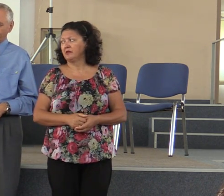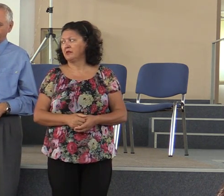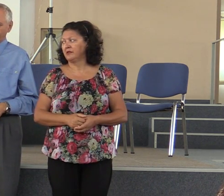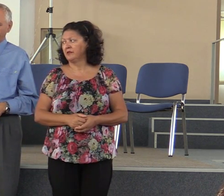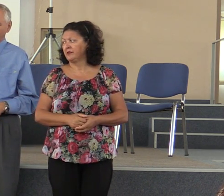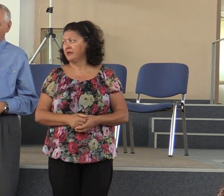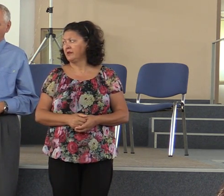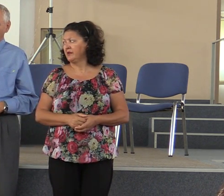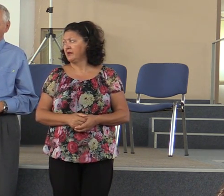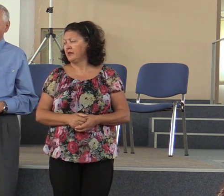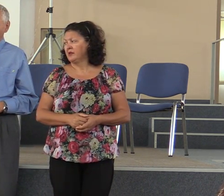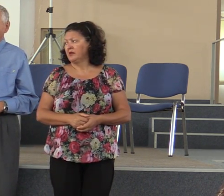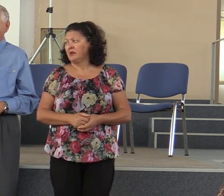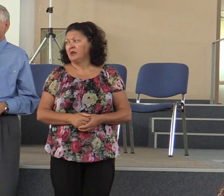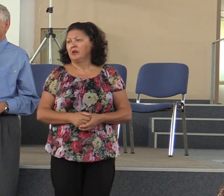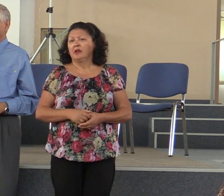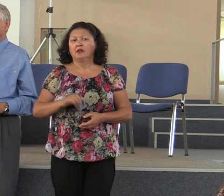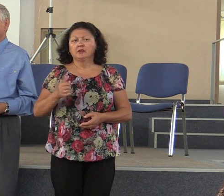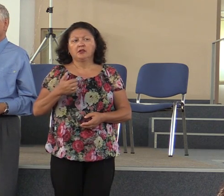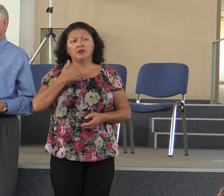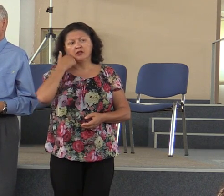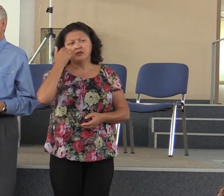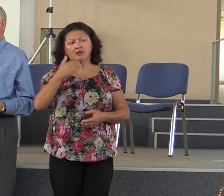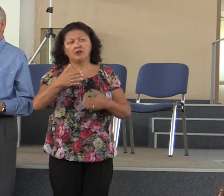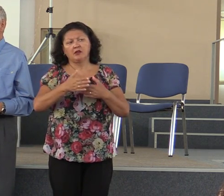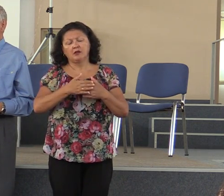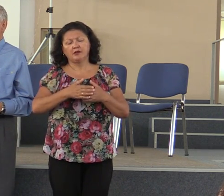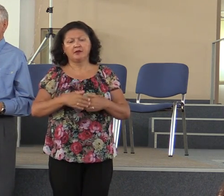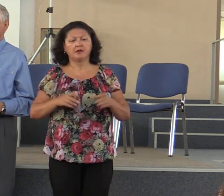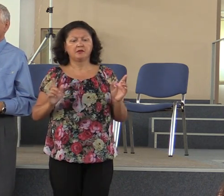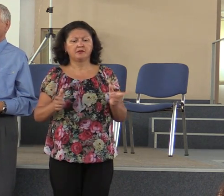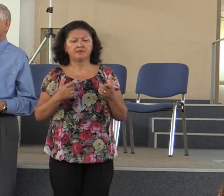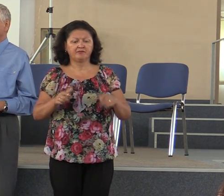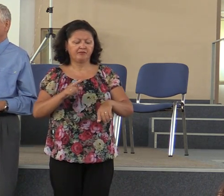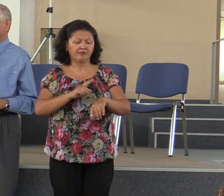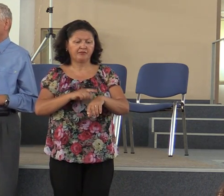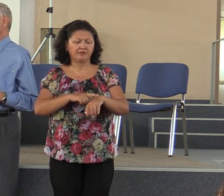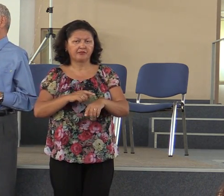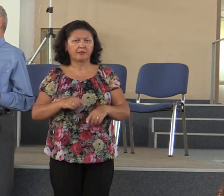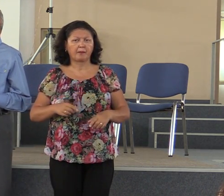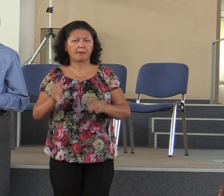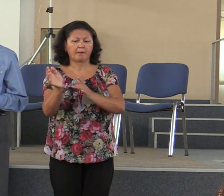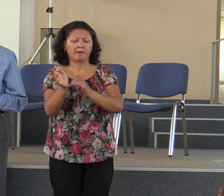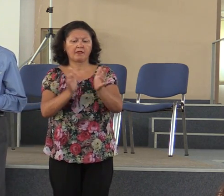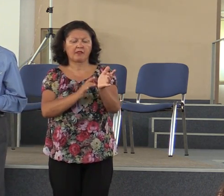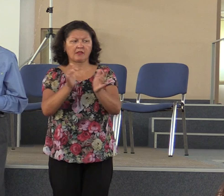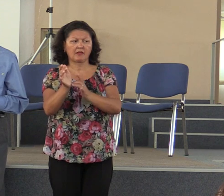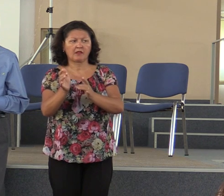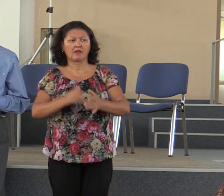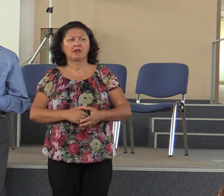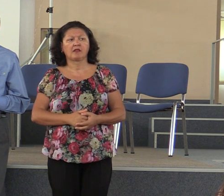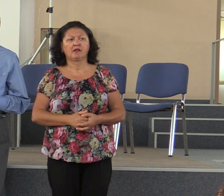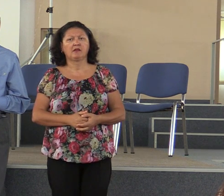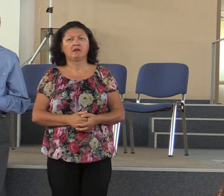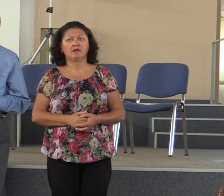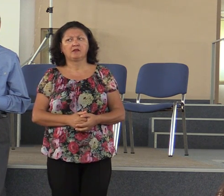spent time with Jesus. Și când erau cu el, au petrecut timp împreună cu el. When Jesus was resurrected,